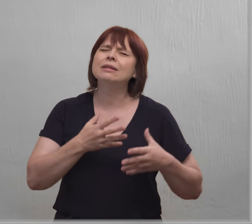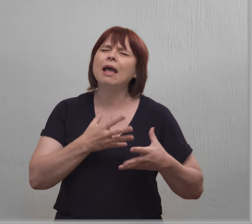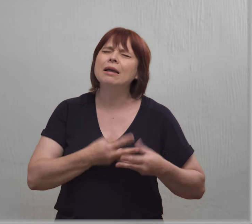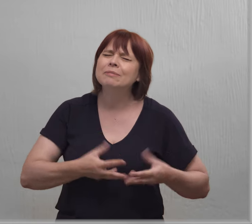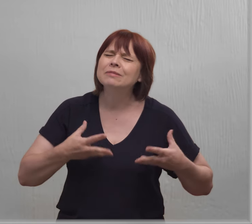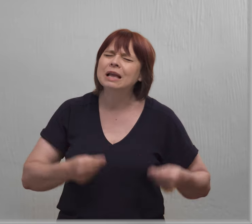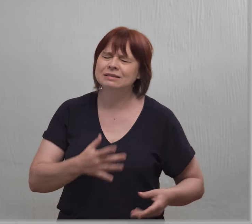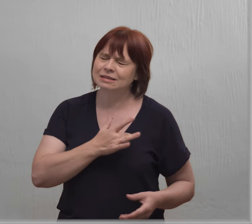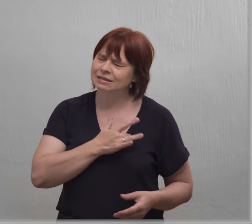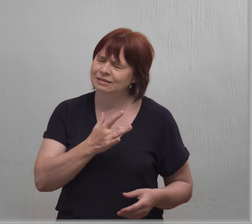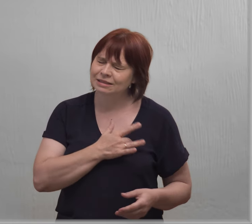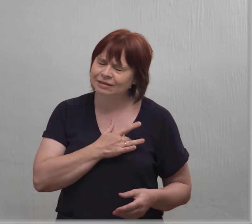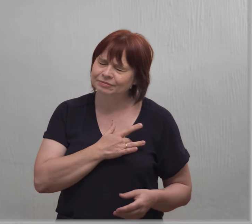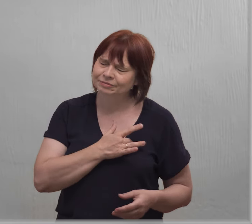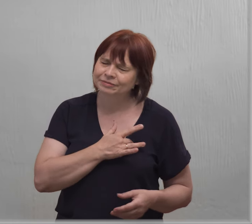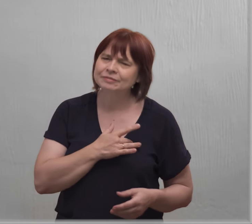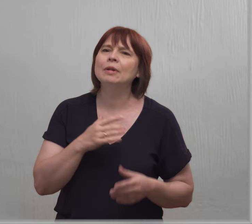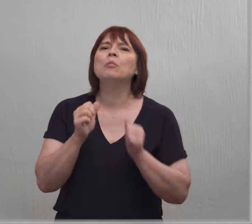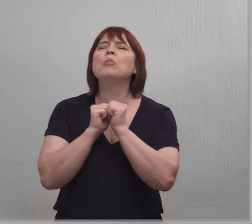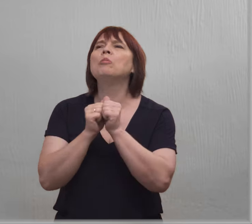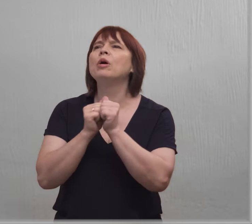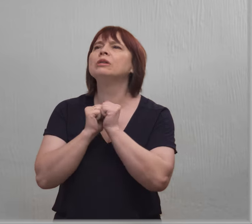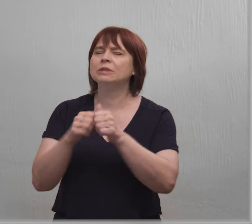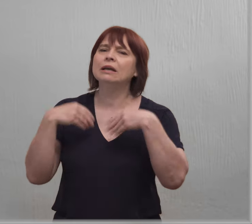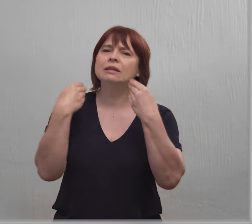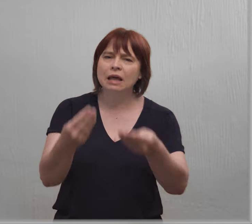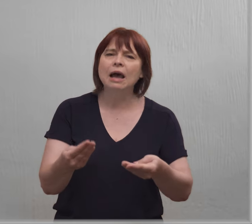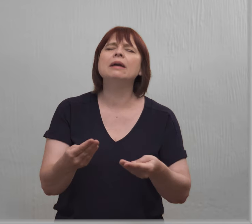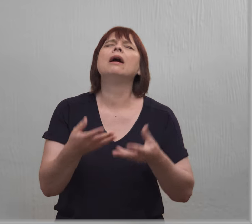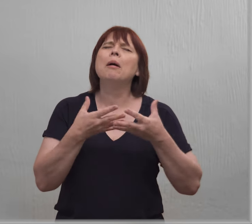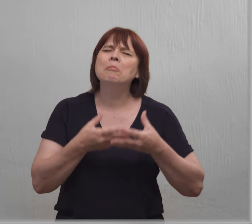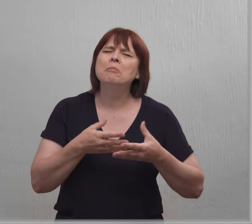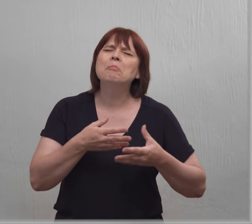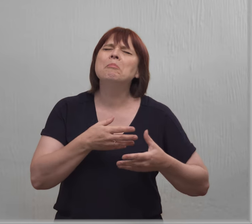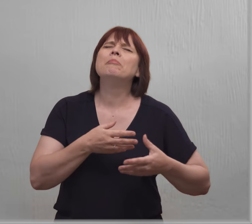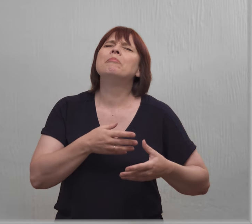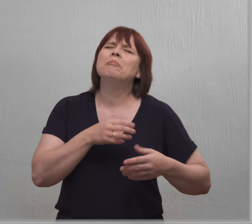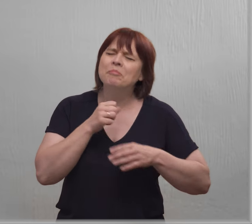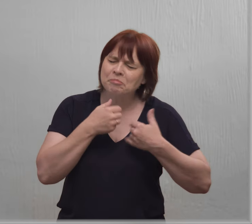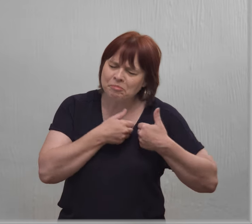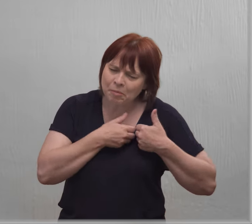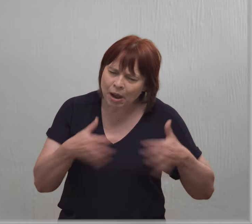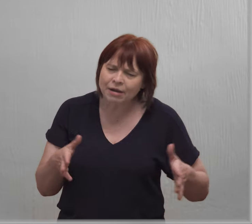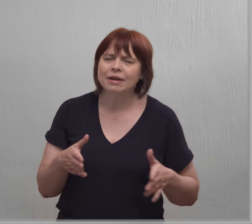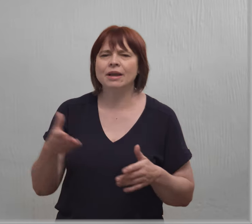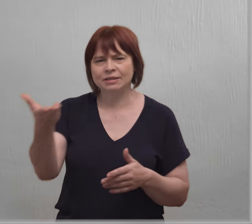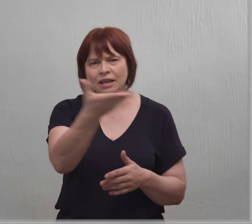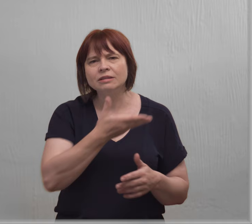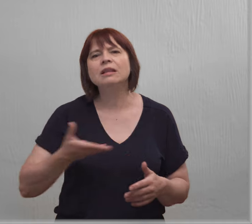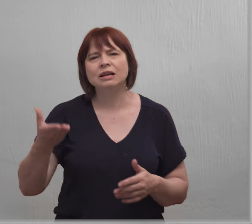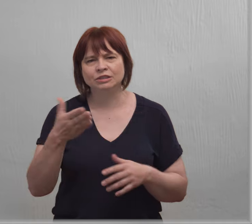людей. Мы молимся, Господь, дай покаяние нашему народу, нашей нации. Господь,